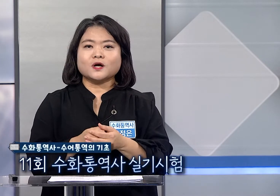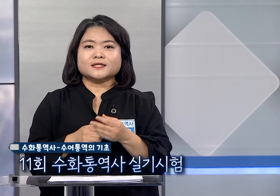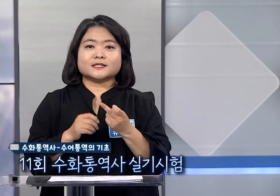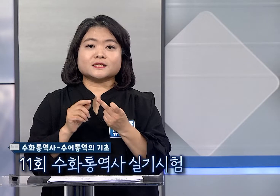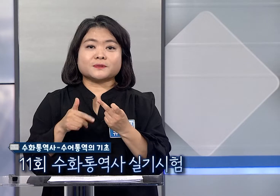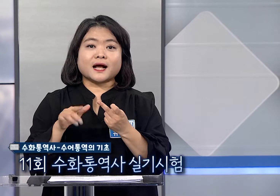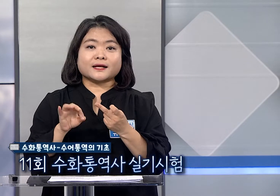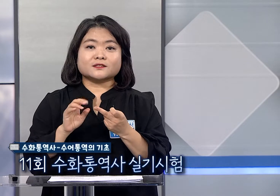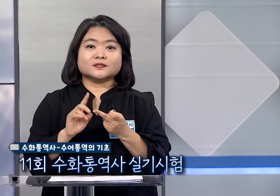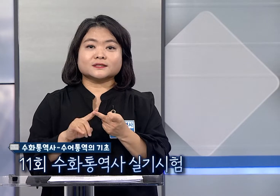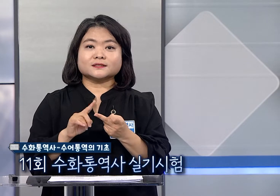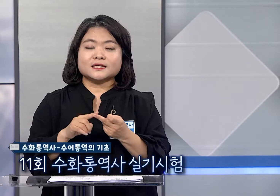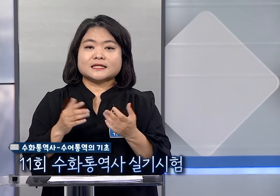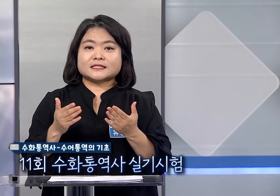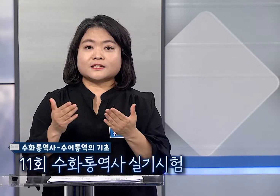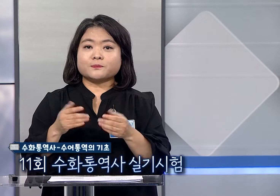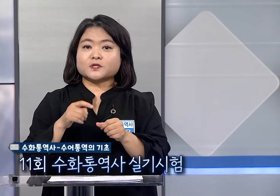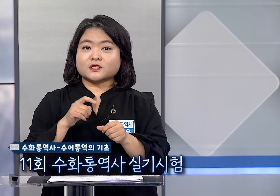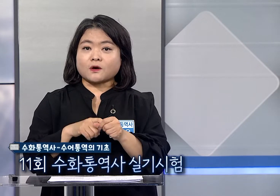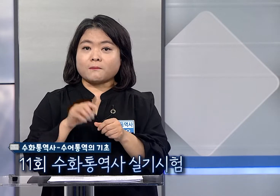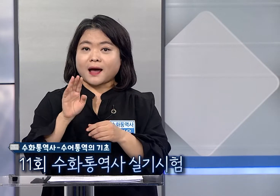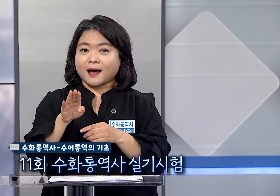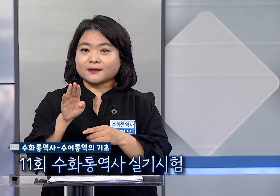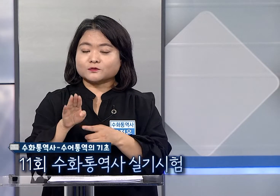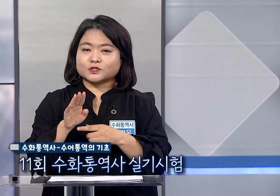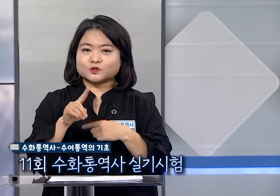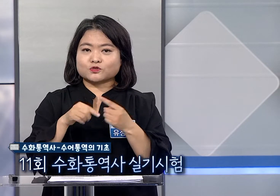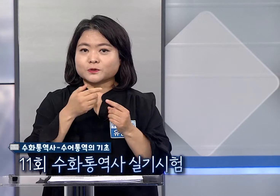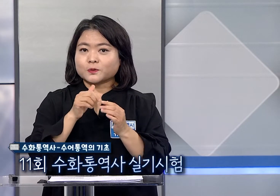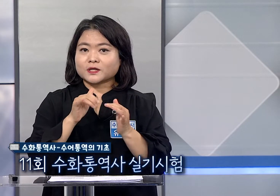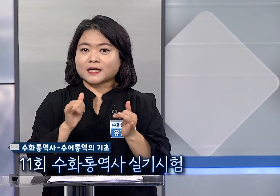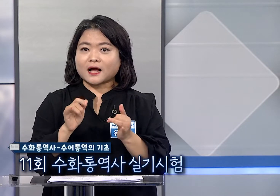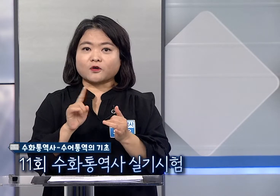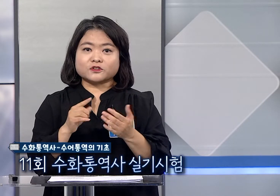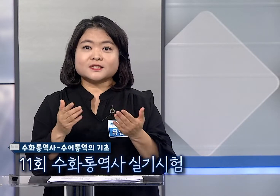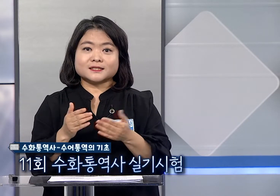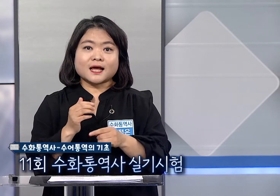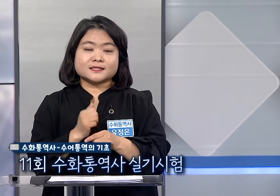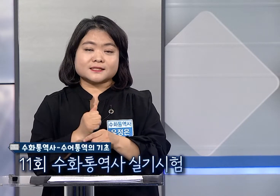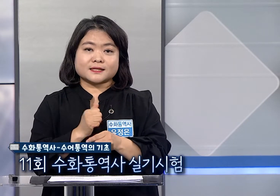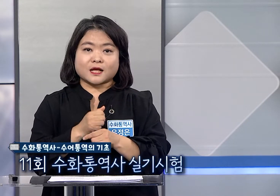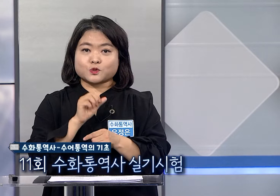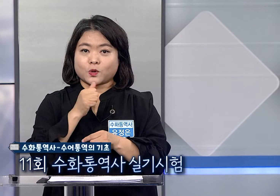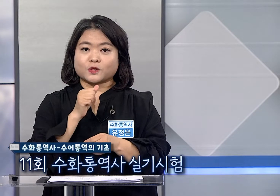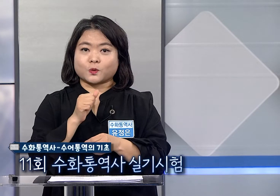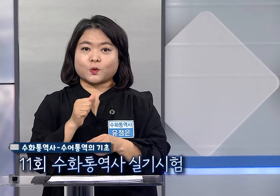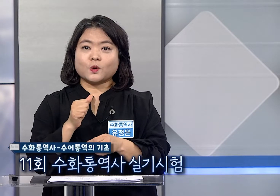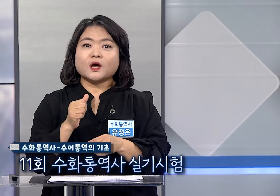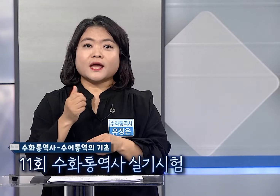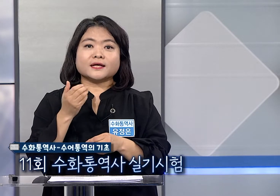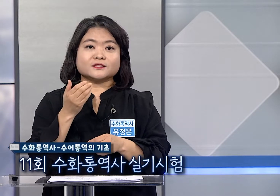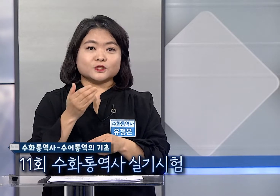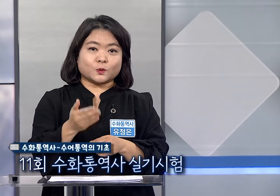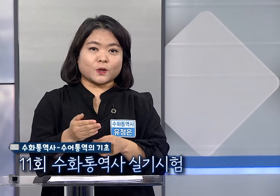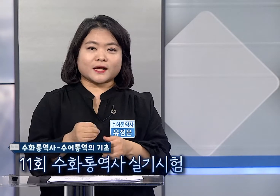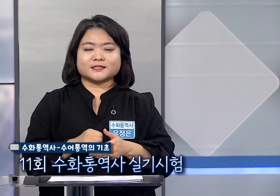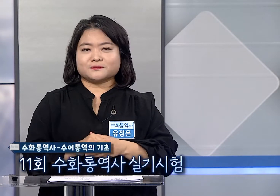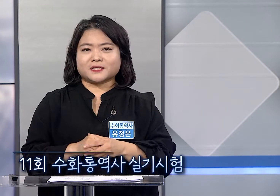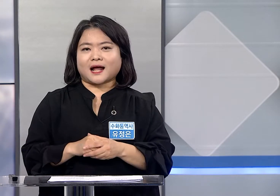이제 12강에서는 직업적인 전망, 우리 수화통역사가 어떤 일을 하는지에 대한 소개도 해드리도록 하겠습니다.